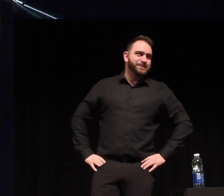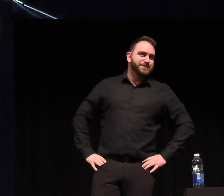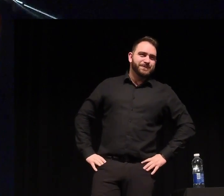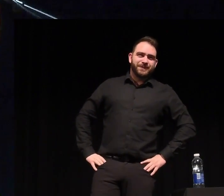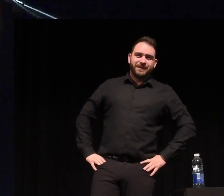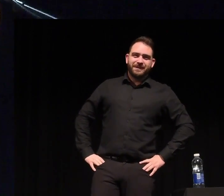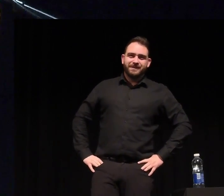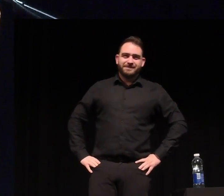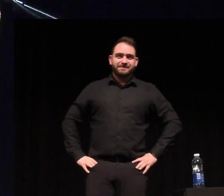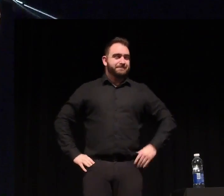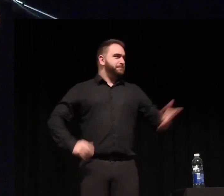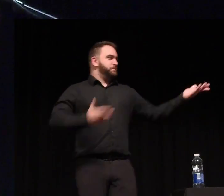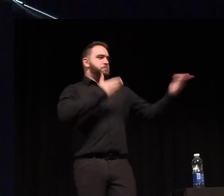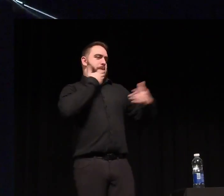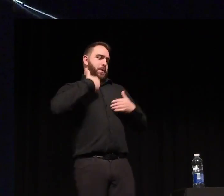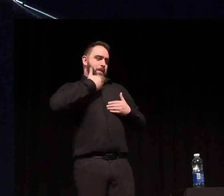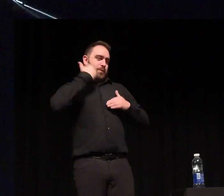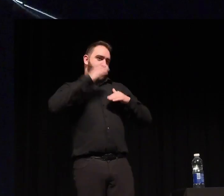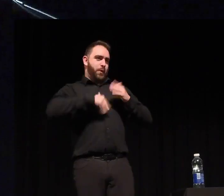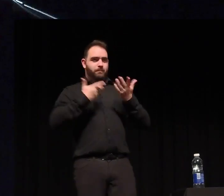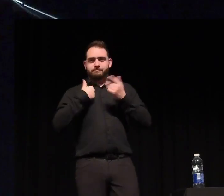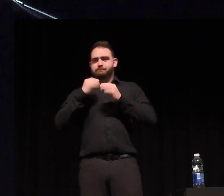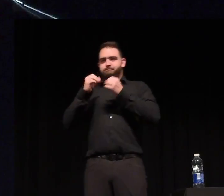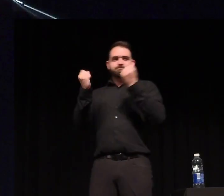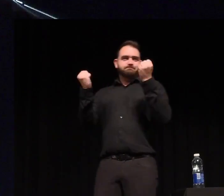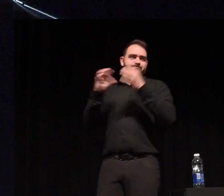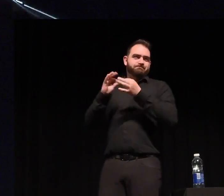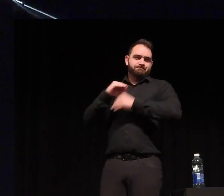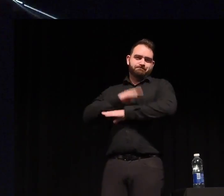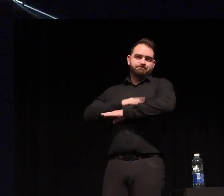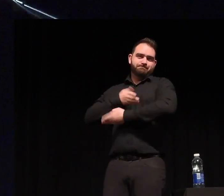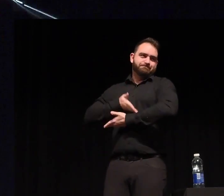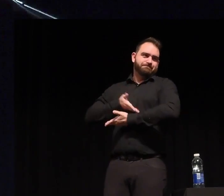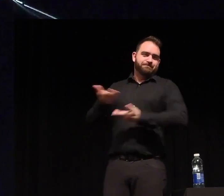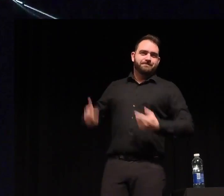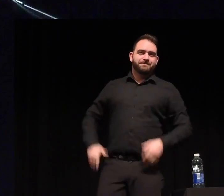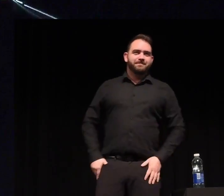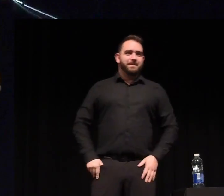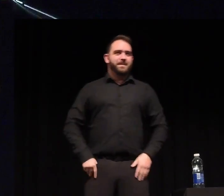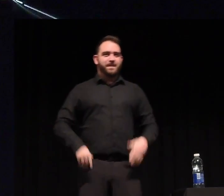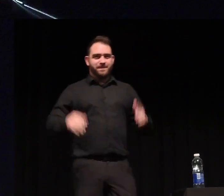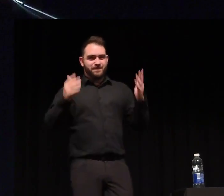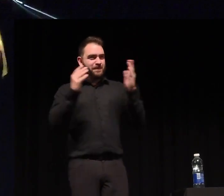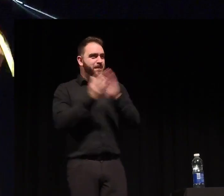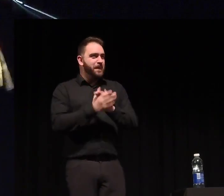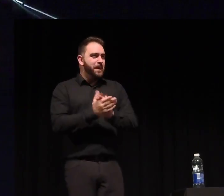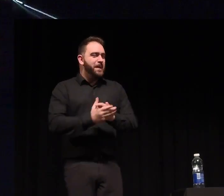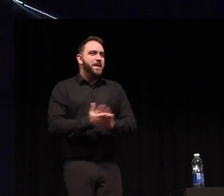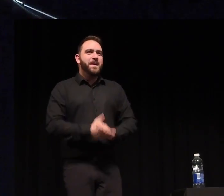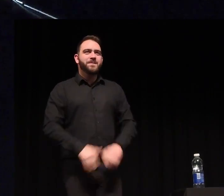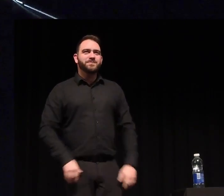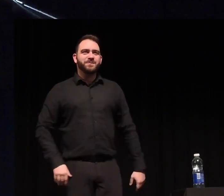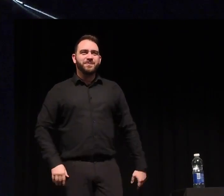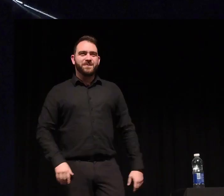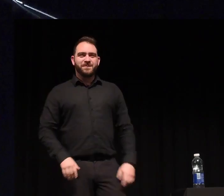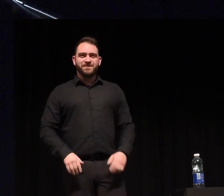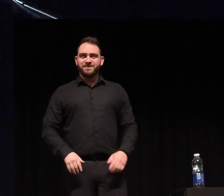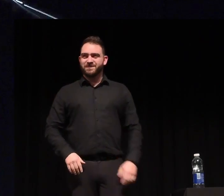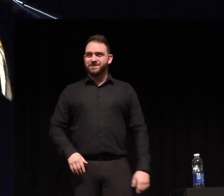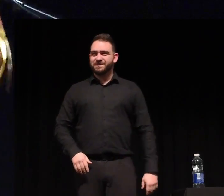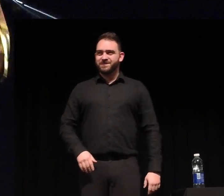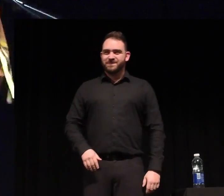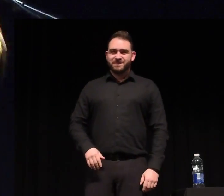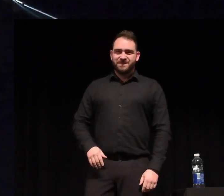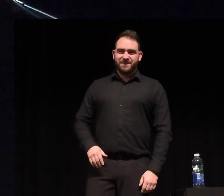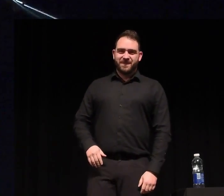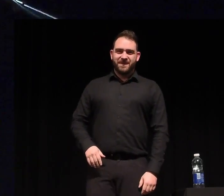C'est beaucoup mieux que moi, ça. Bravo, bravo, bravo. T'as un talent caché. Alors, il s'est mis à danser vers